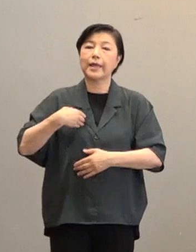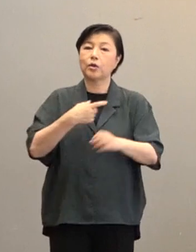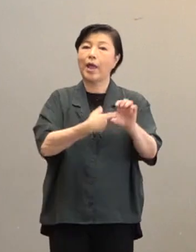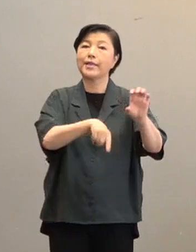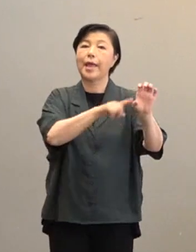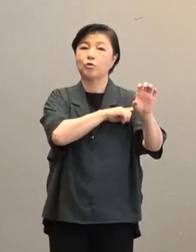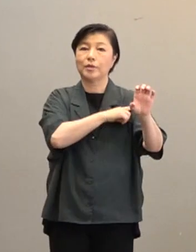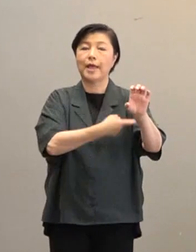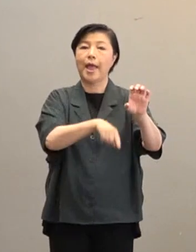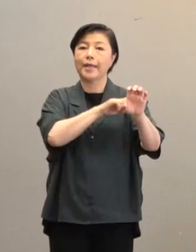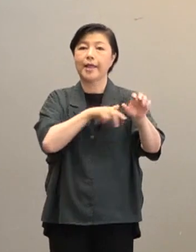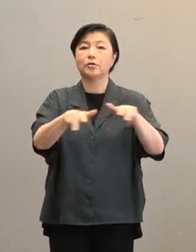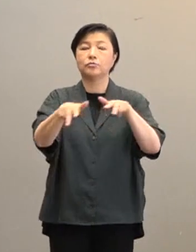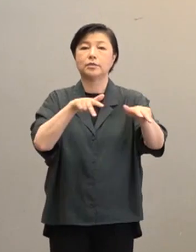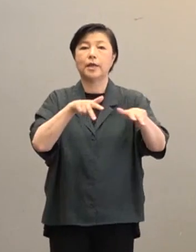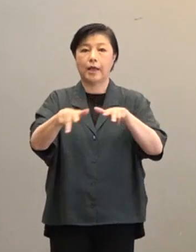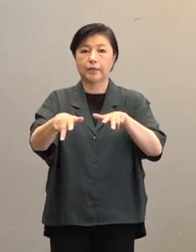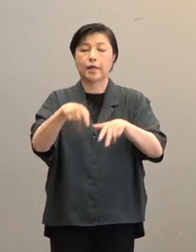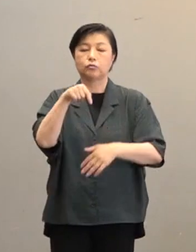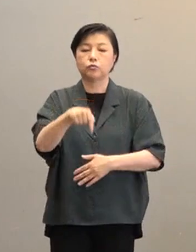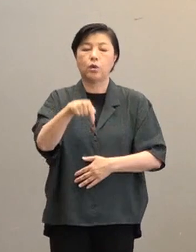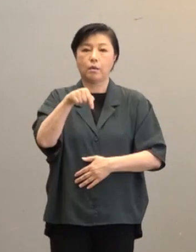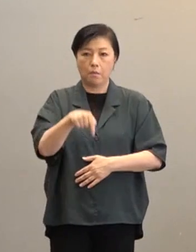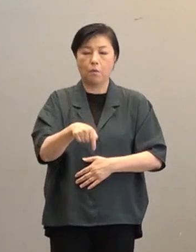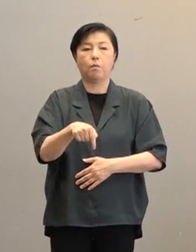エネルギー政策そのものも